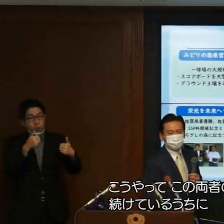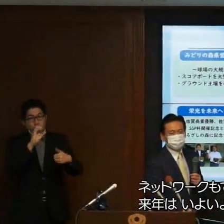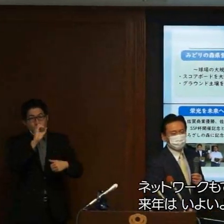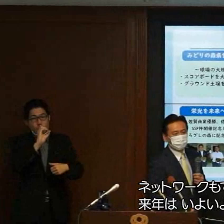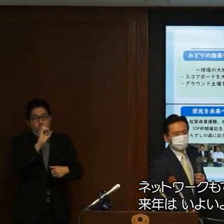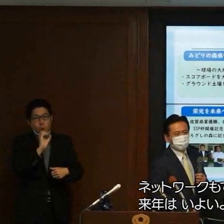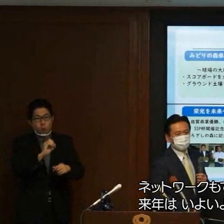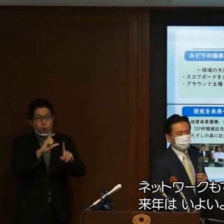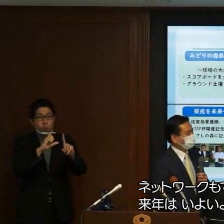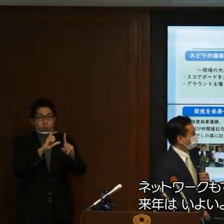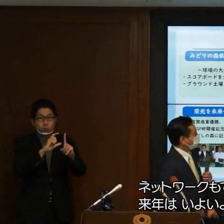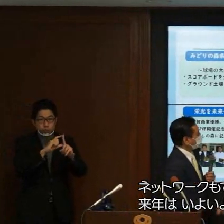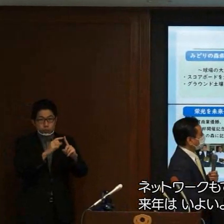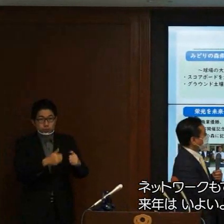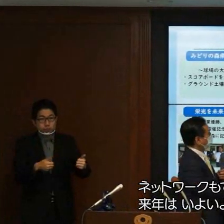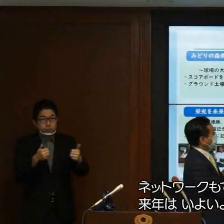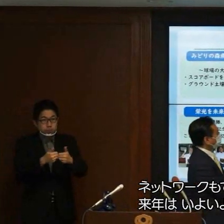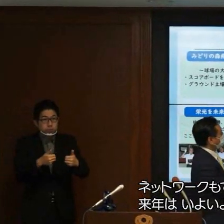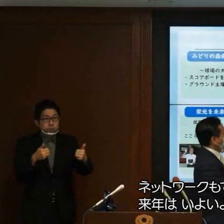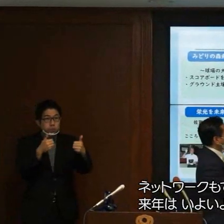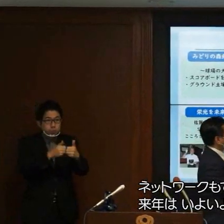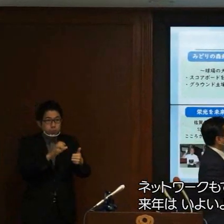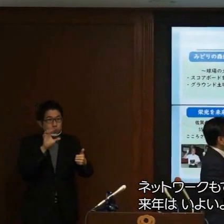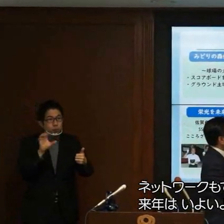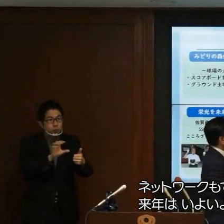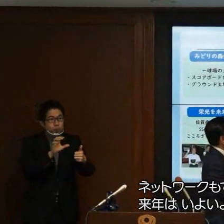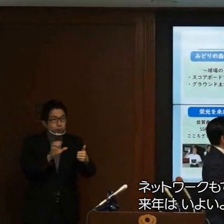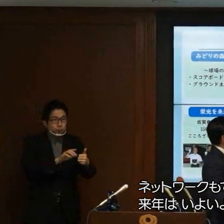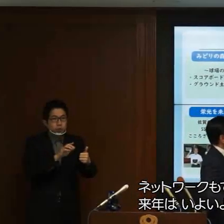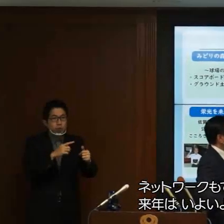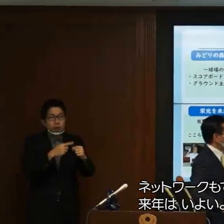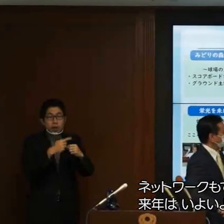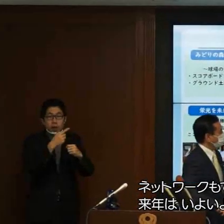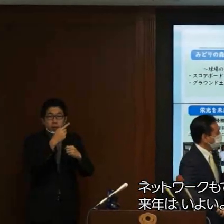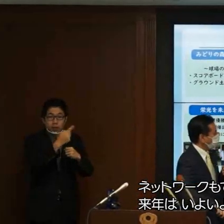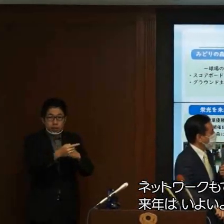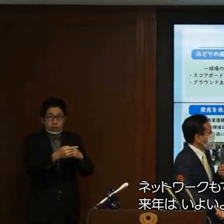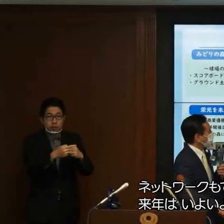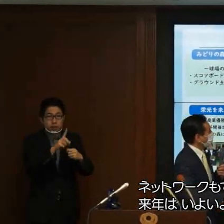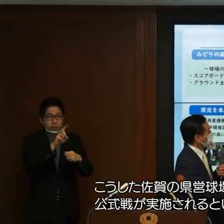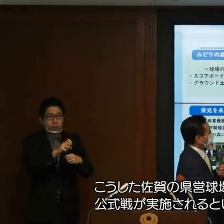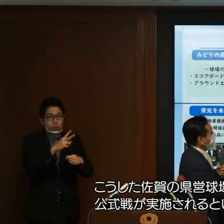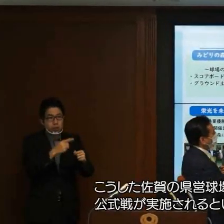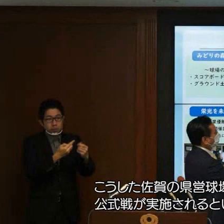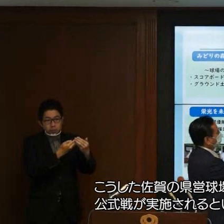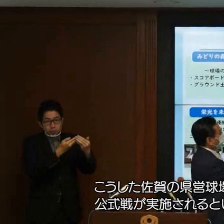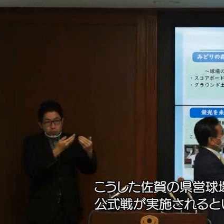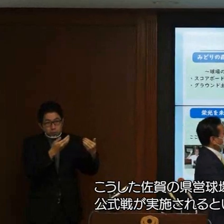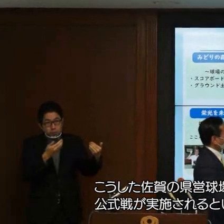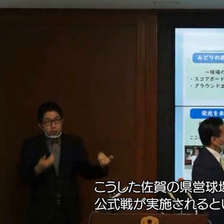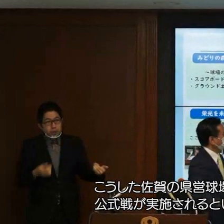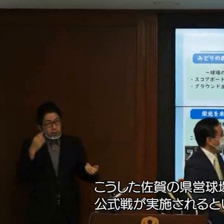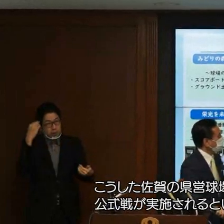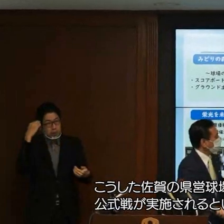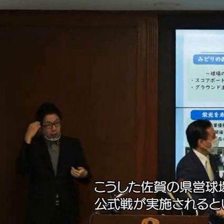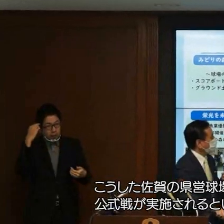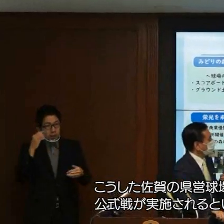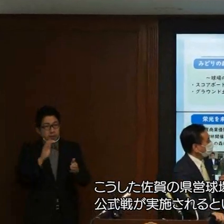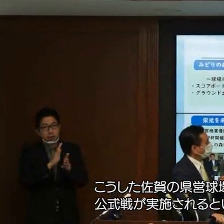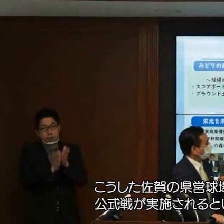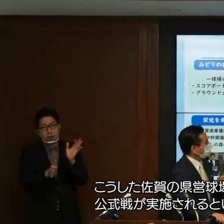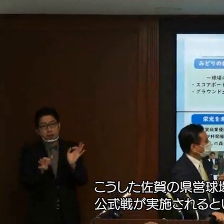ネットワークもできまして、で来年はいよいよ12年ぶりにこうした佐賀県営